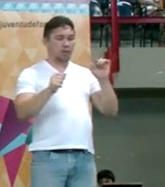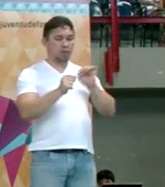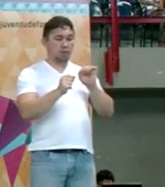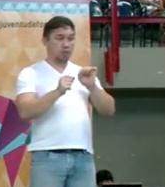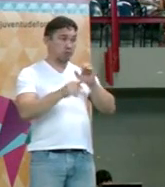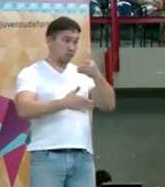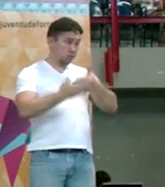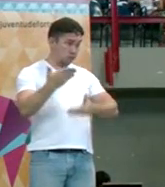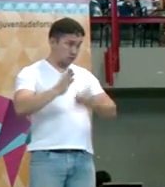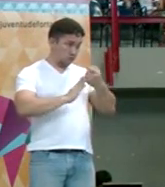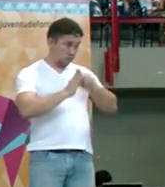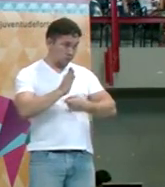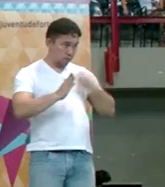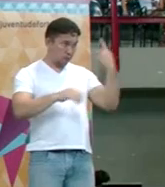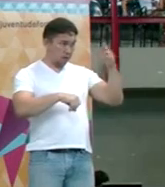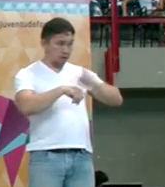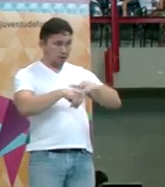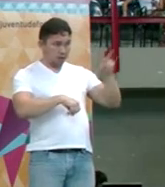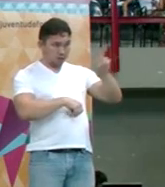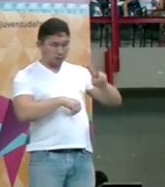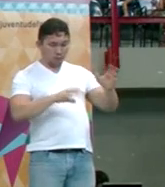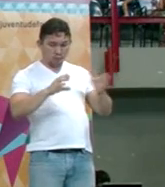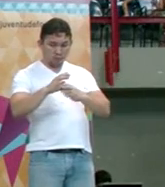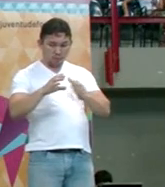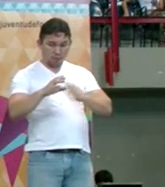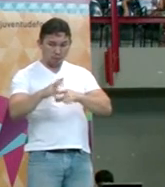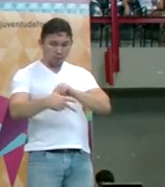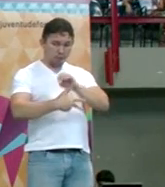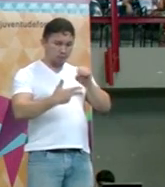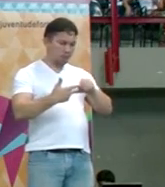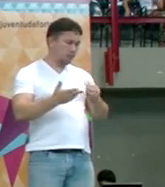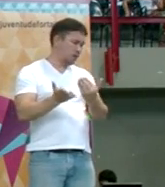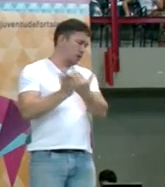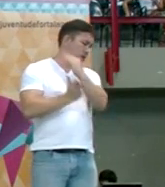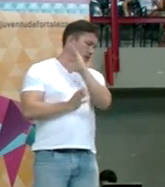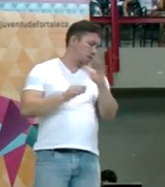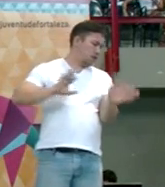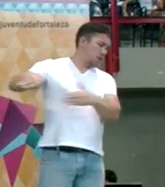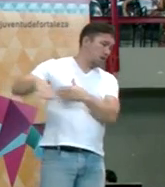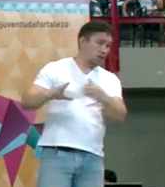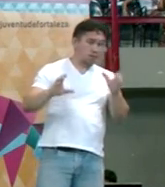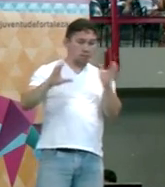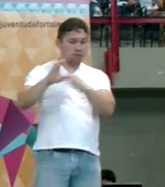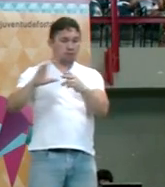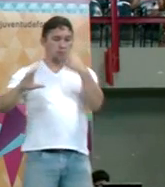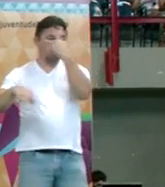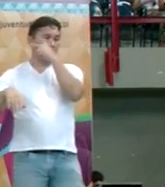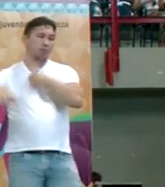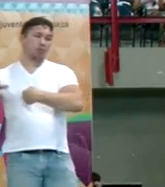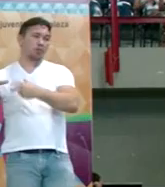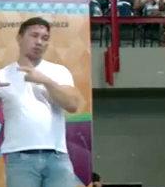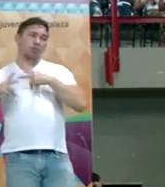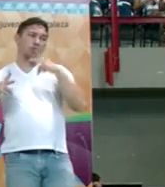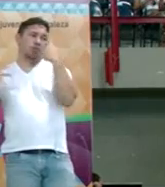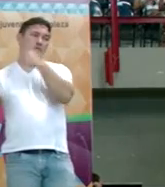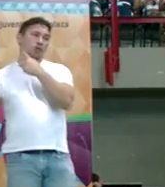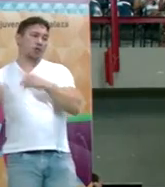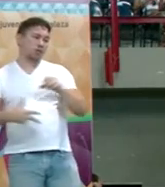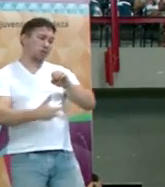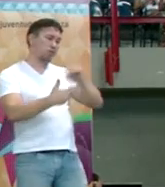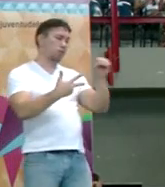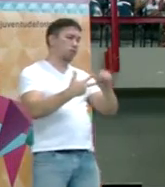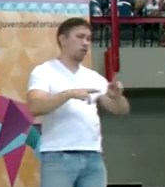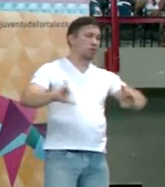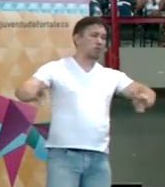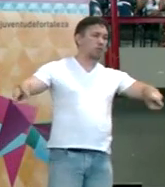em uma prova de redação de uma universidade, o Enem não quer saber disso não. A UES tem a forma particular dele, ele